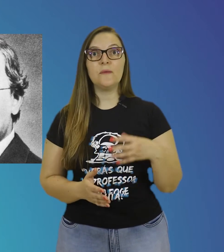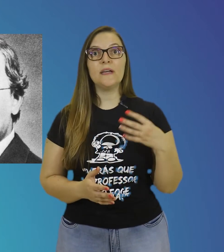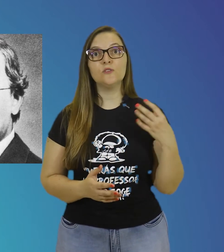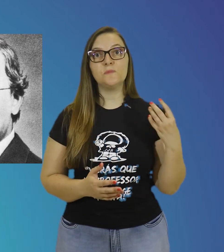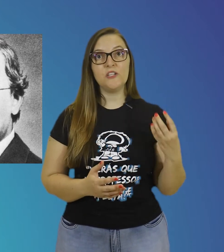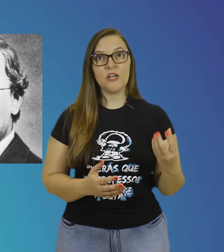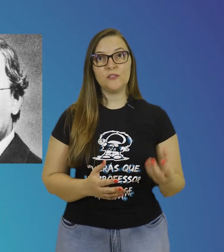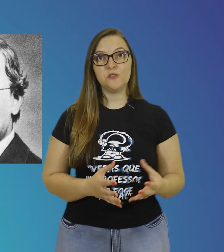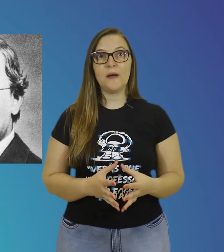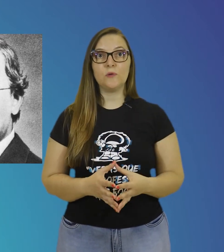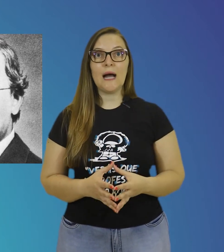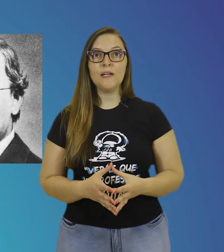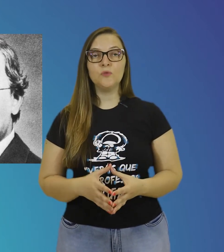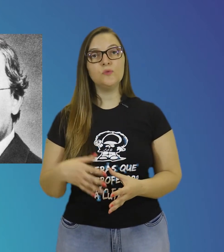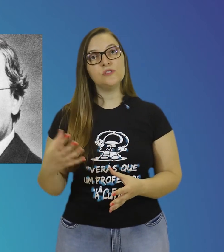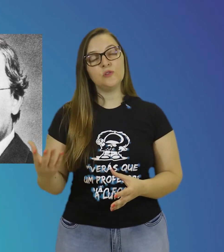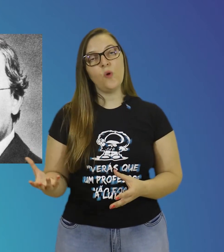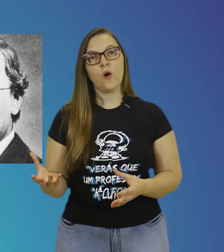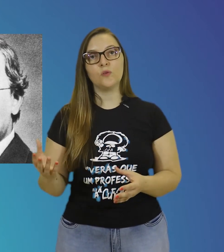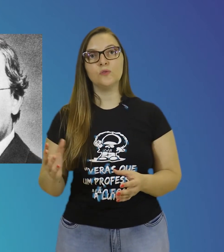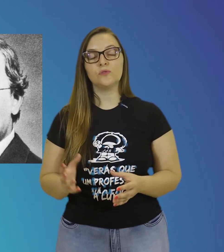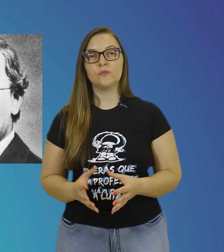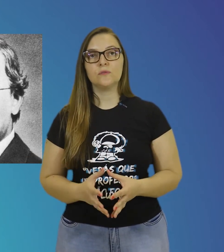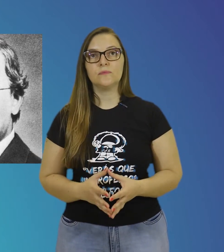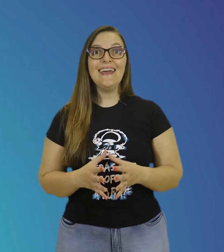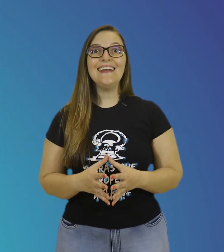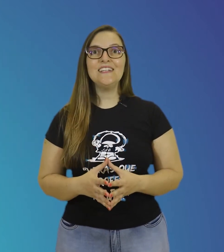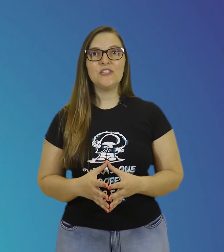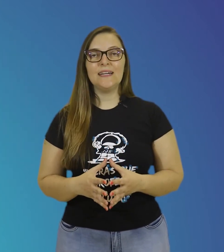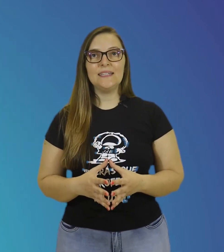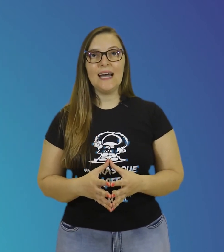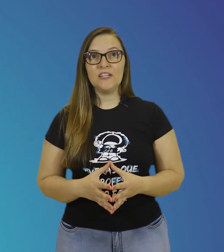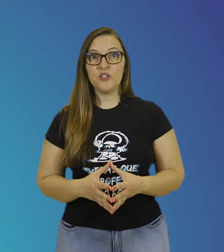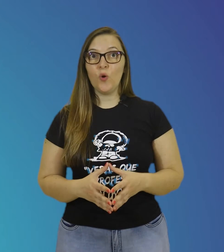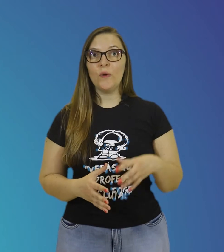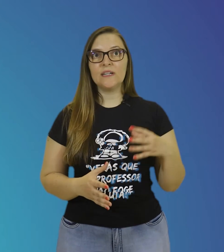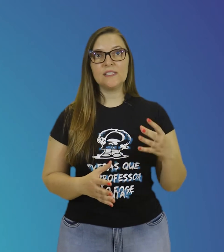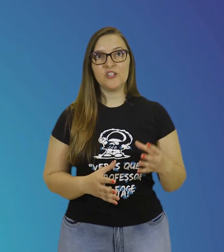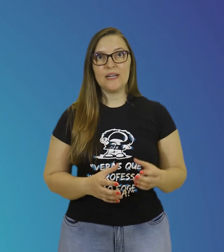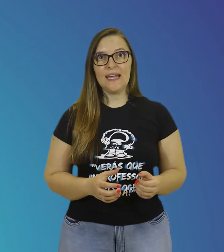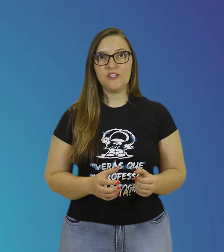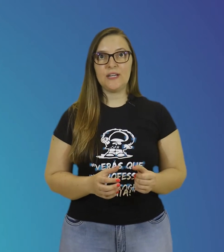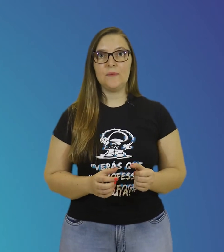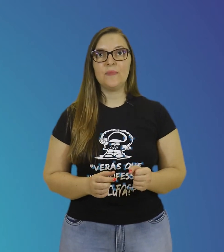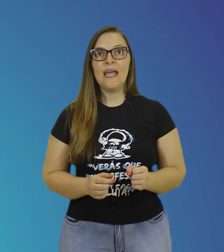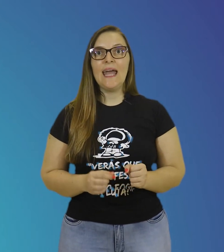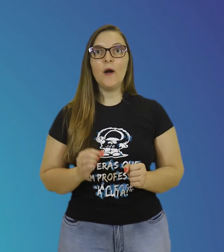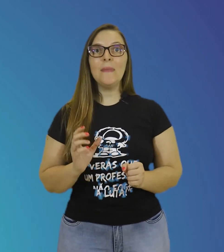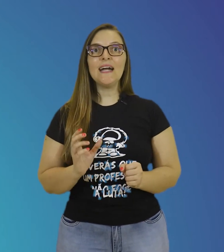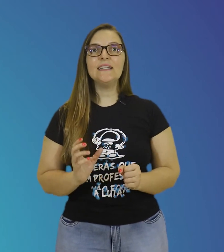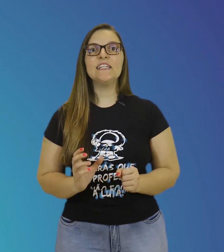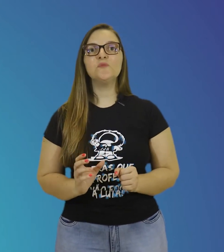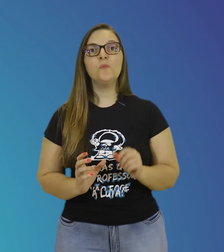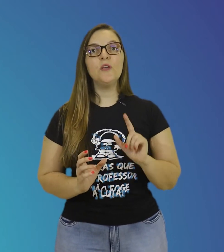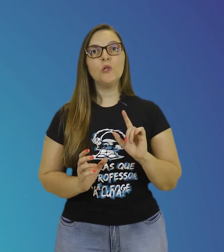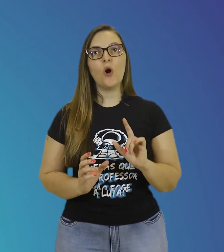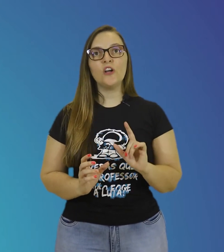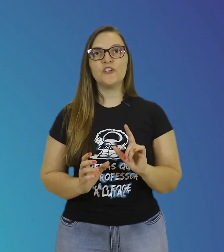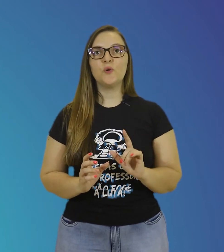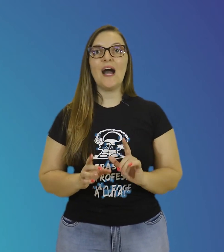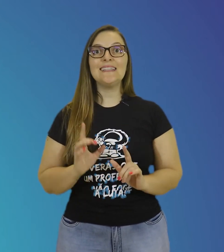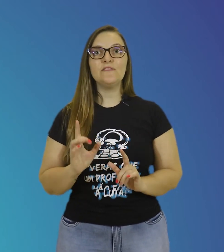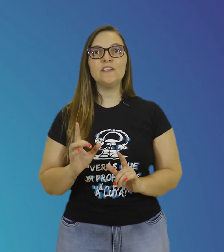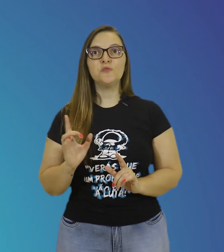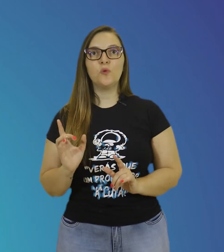branco, de cabelos penteados para o lado, usando óculos. Hereditariedade, ou herança genética, é o mecanismo